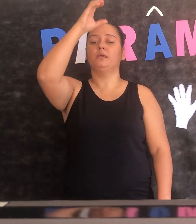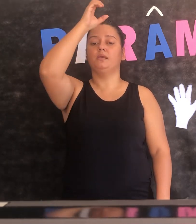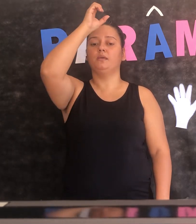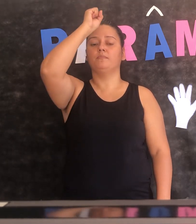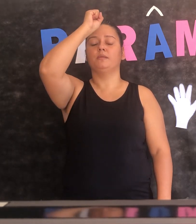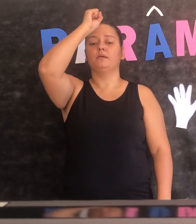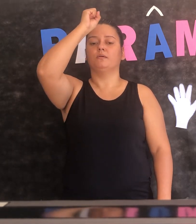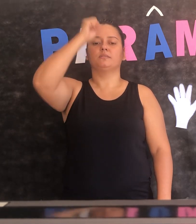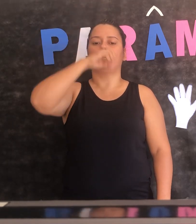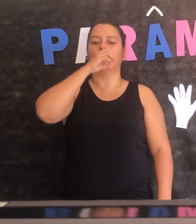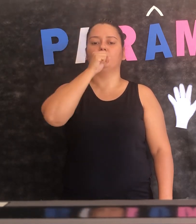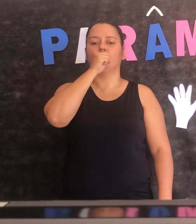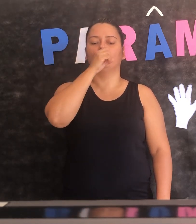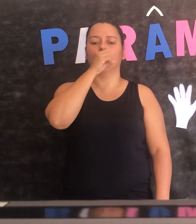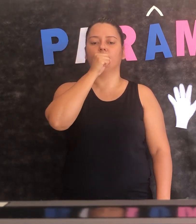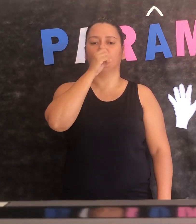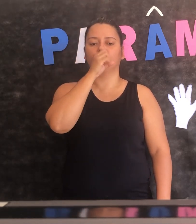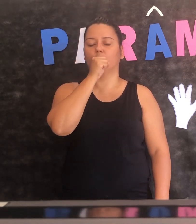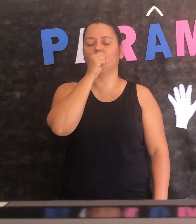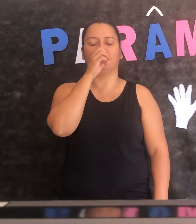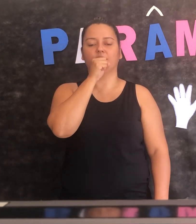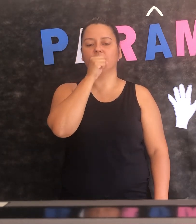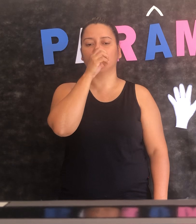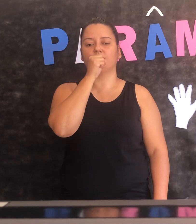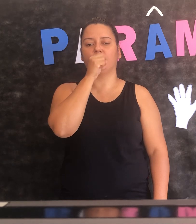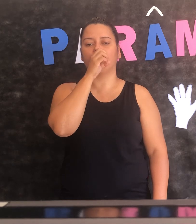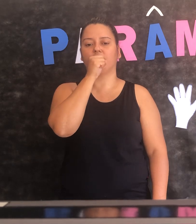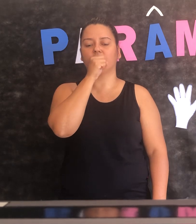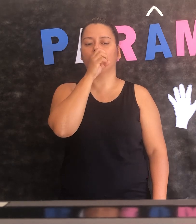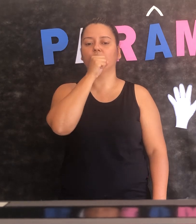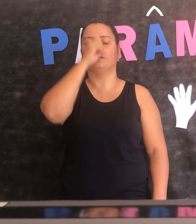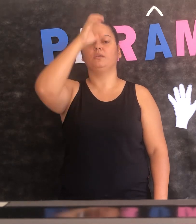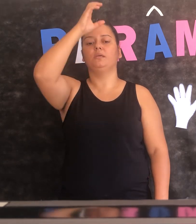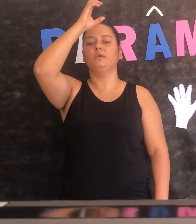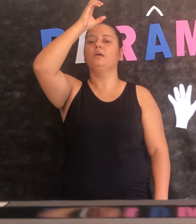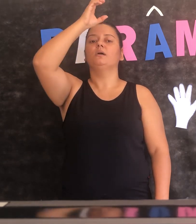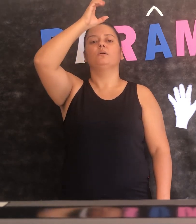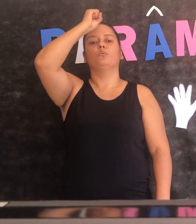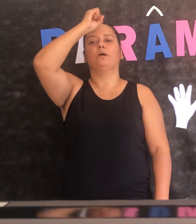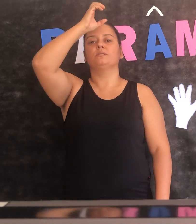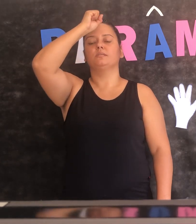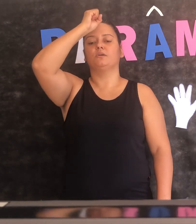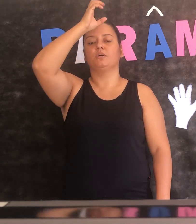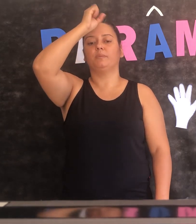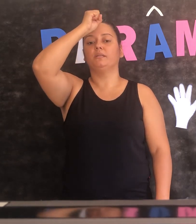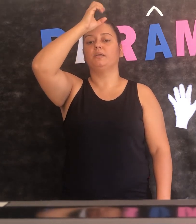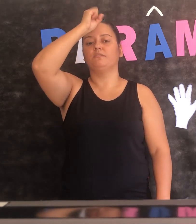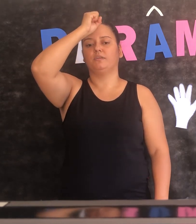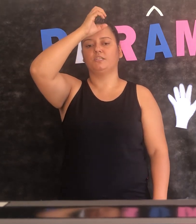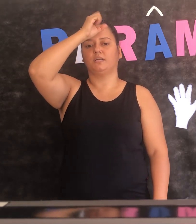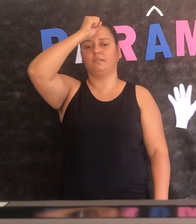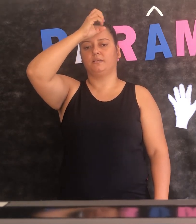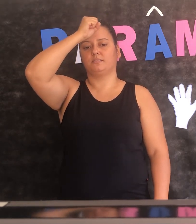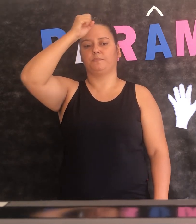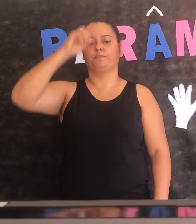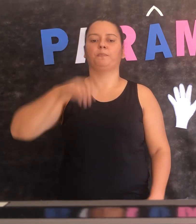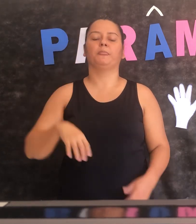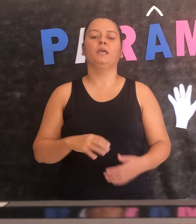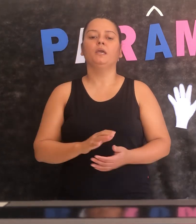e sábado ou laranja é em frente à boca, e o sinal de aprender em frente à testa. E